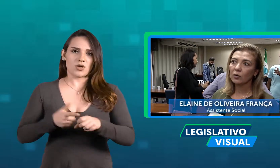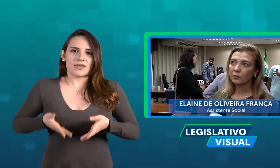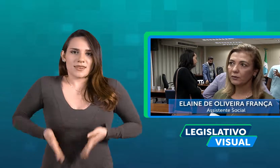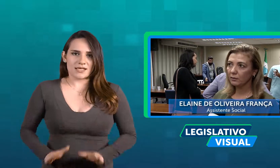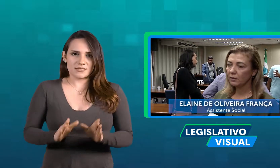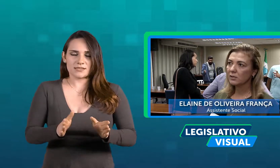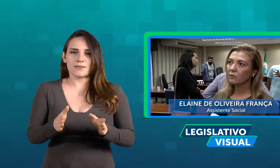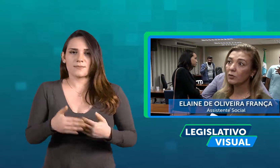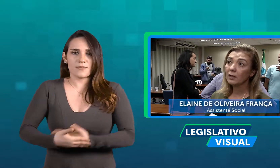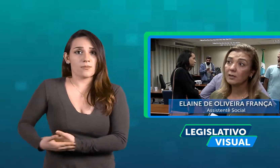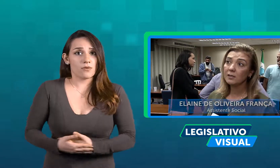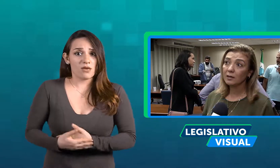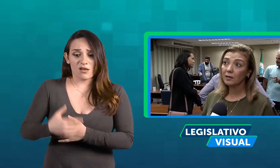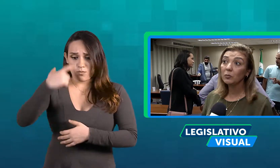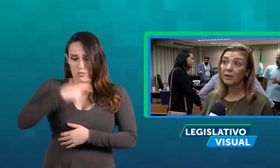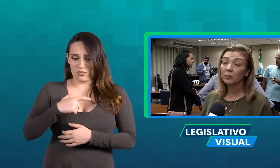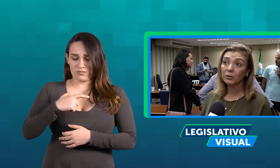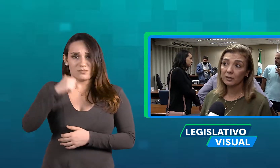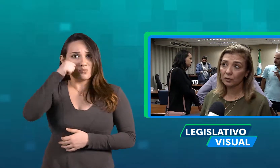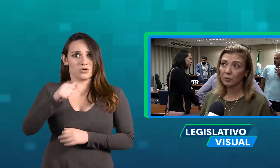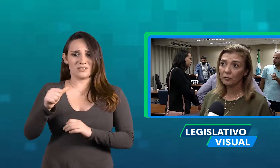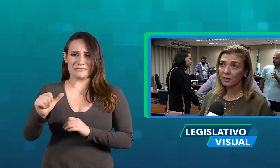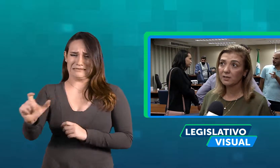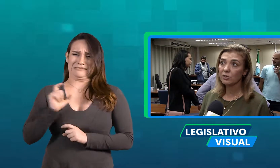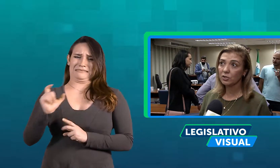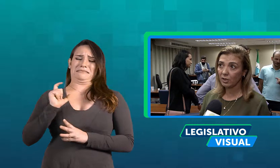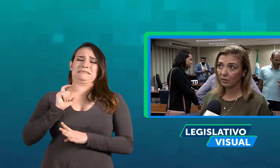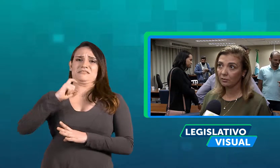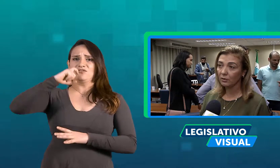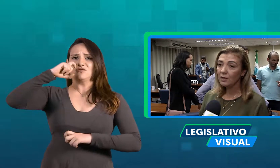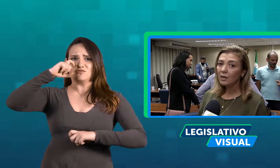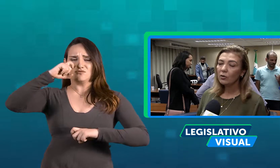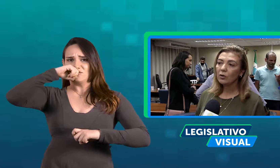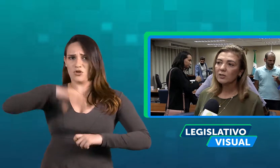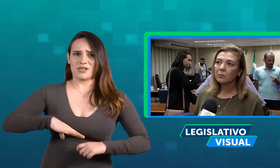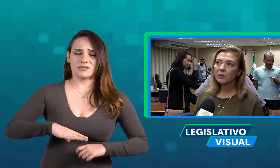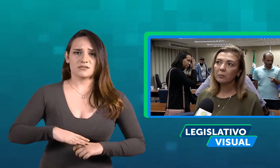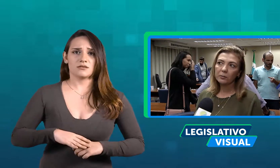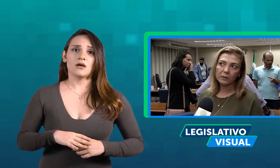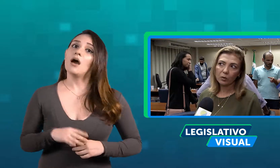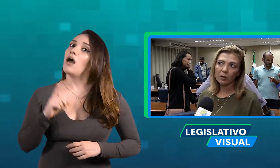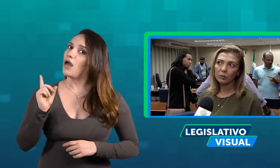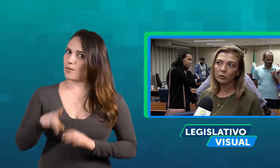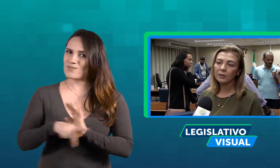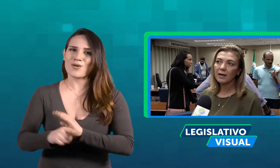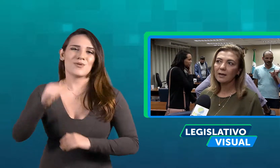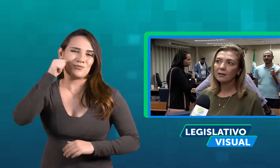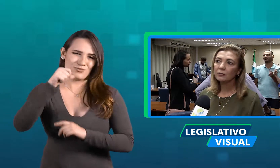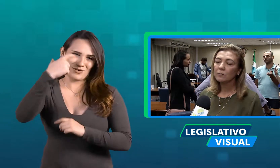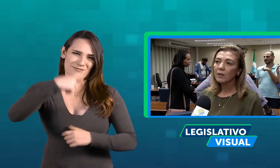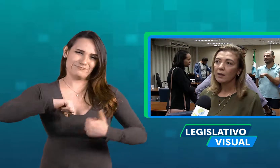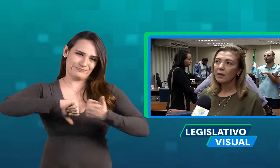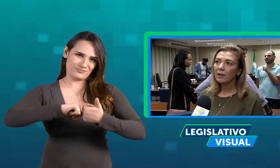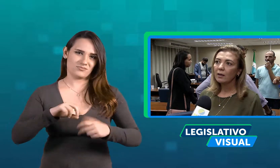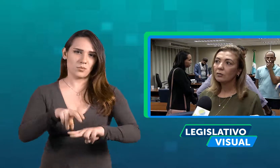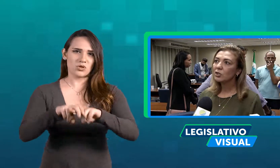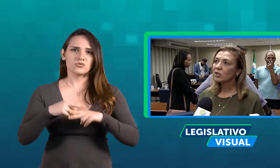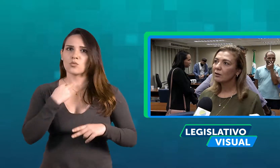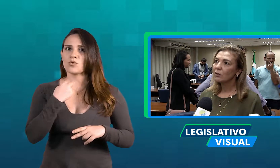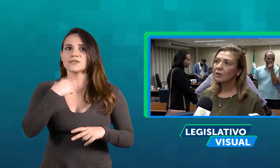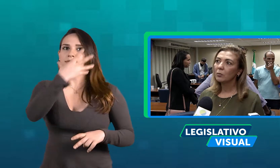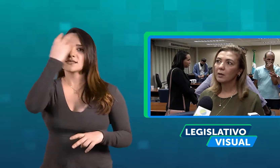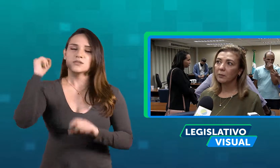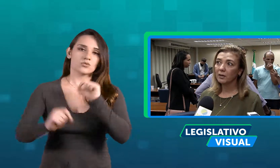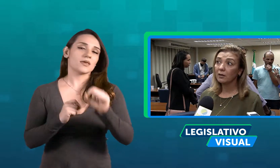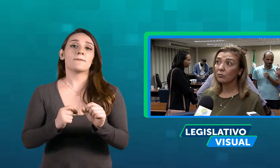quem sofre essa violência é a mulher, portanto é uma violência de gênero. E o que nós sempre temos que tomar muito cuidado é não